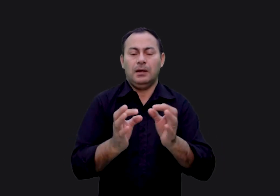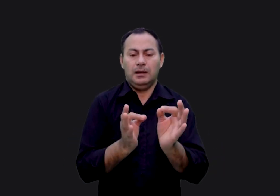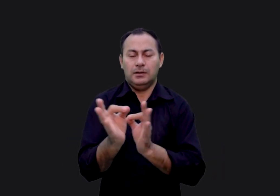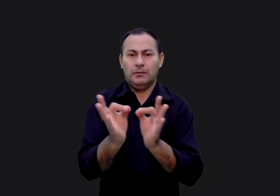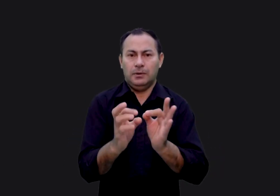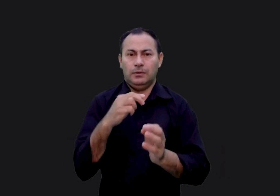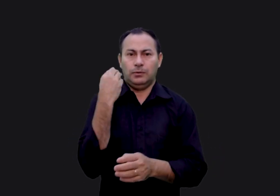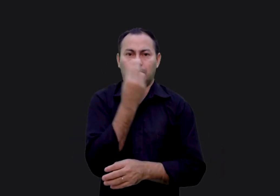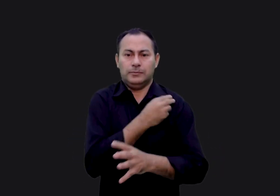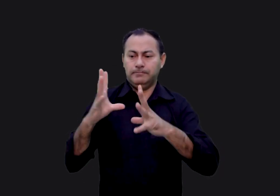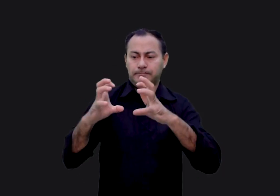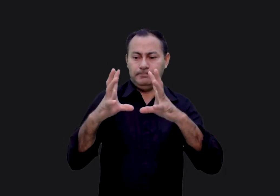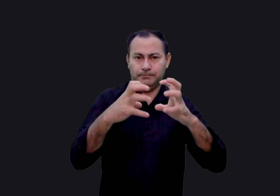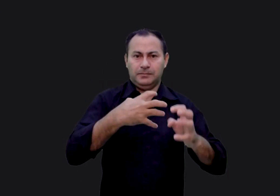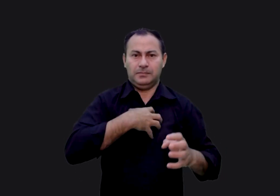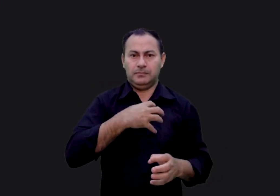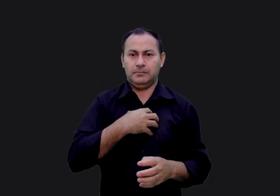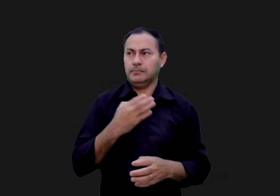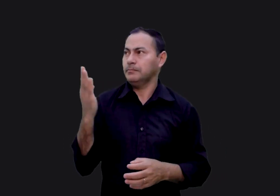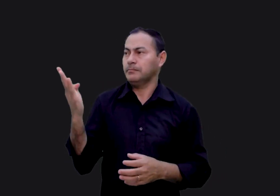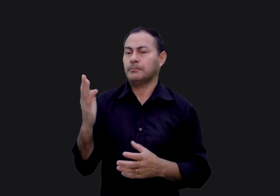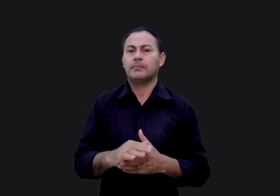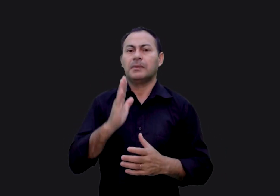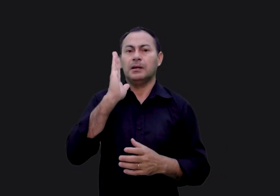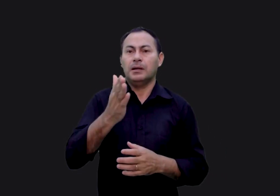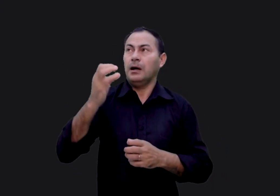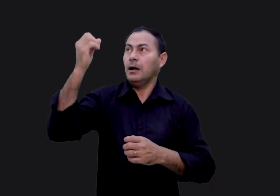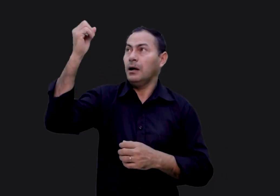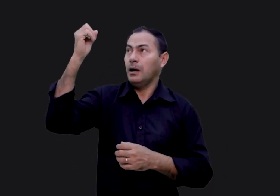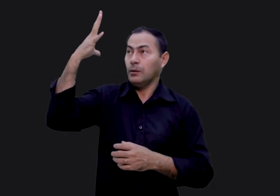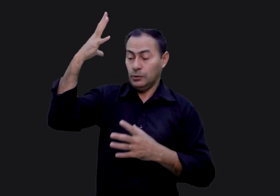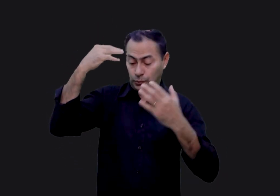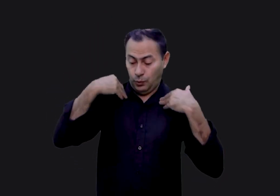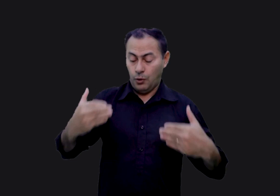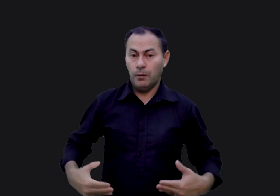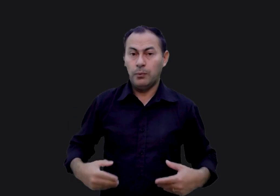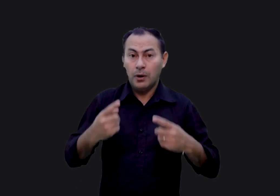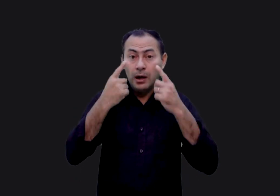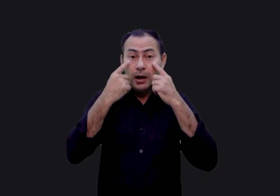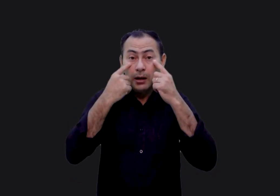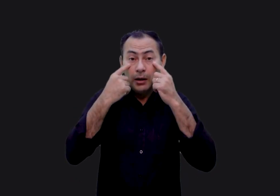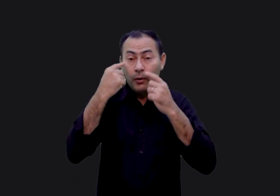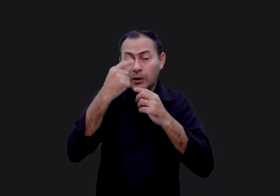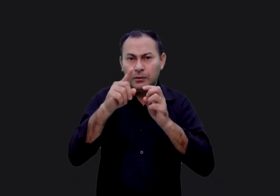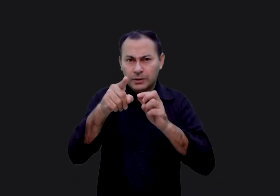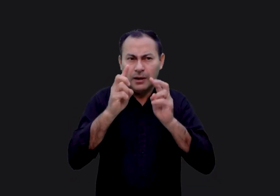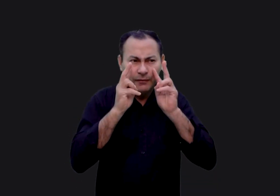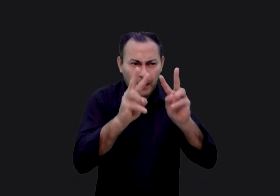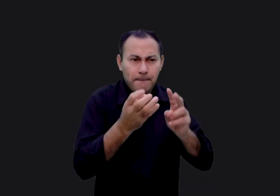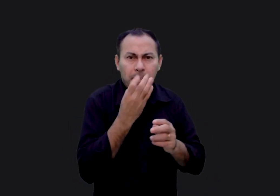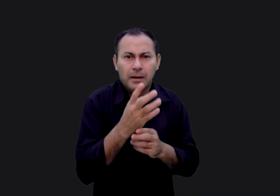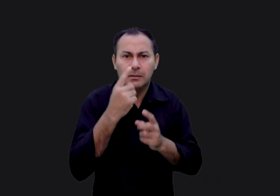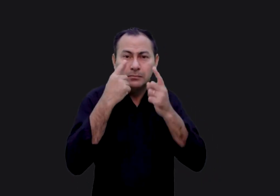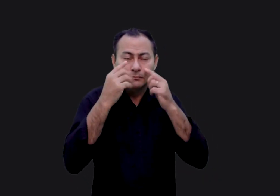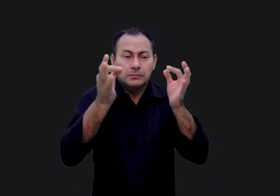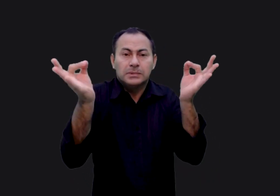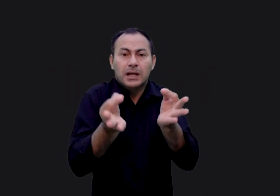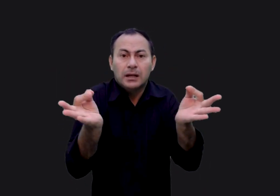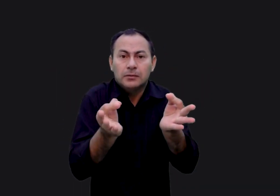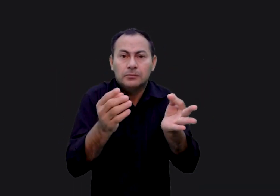a resolver nosso conflito da seguinte maneira: já que a lâmpada do corpo são os olhos, se você enxerga bem, se sua visão está correta e